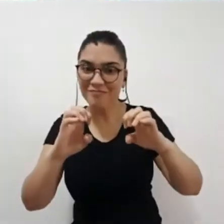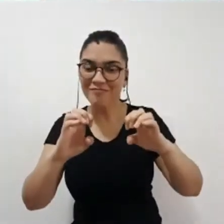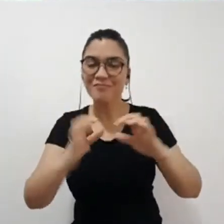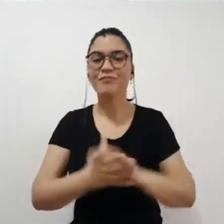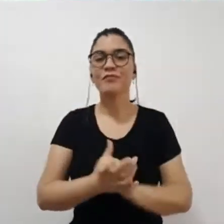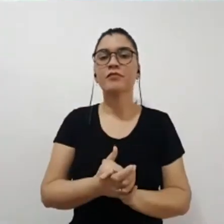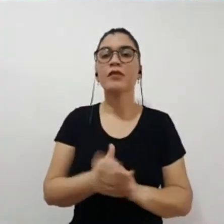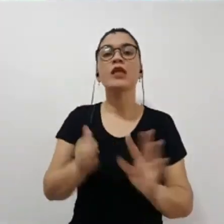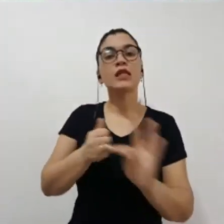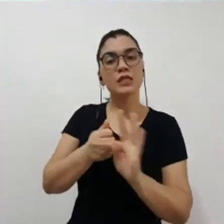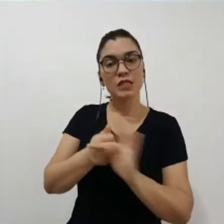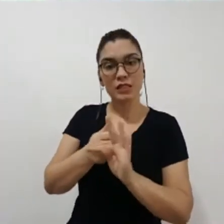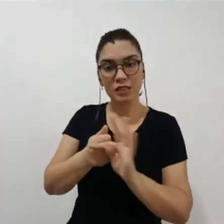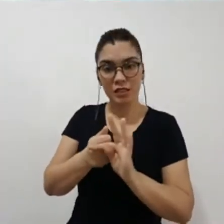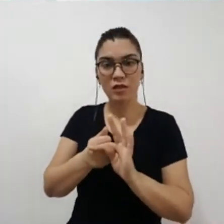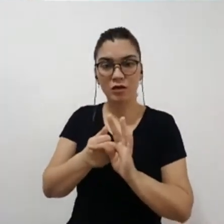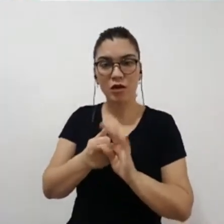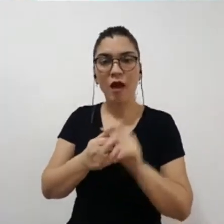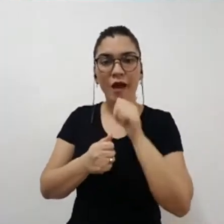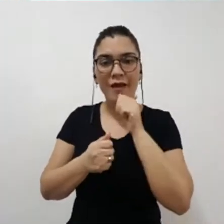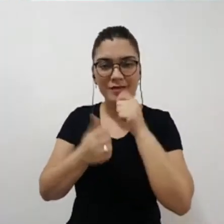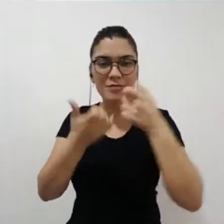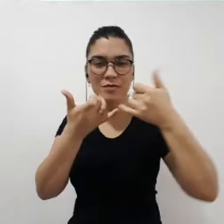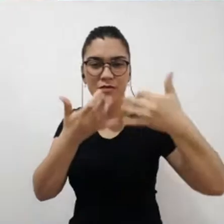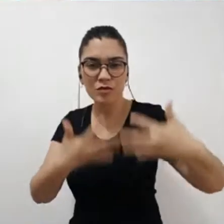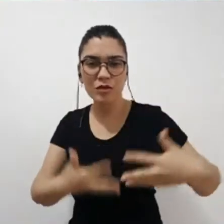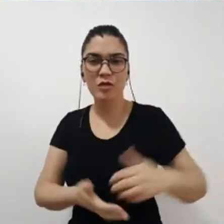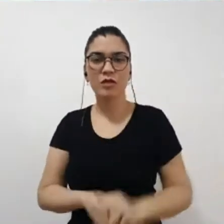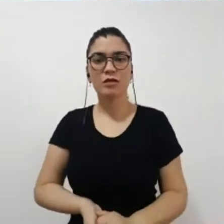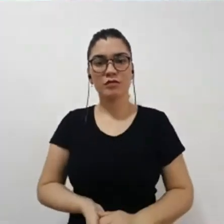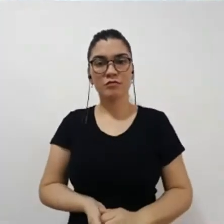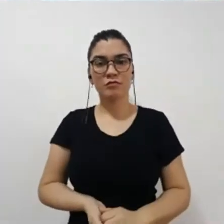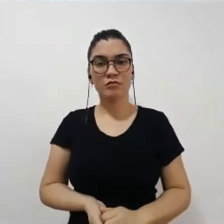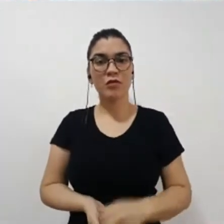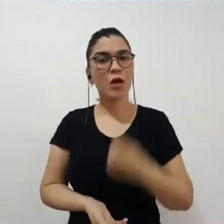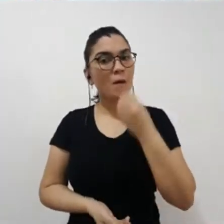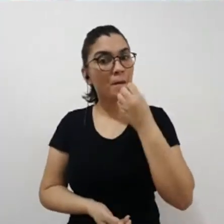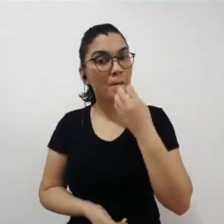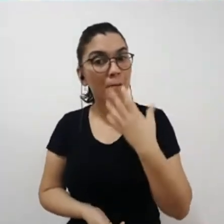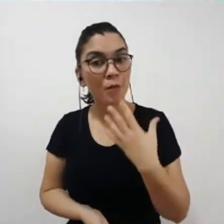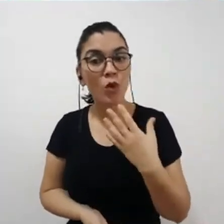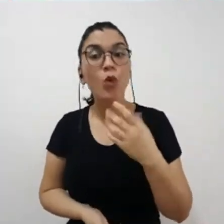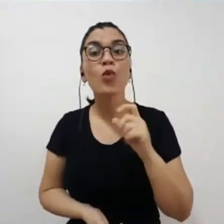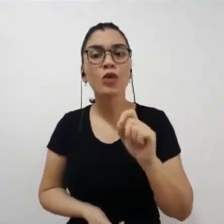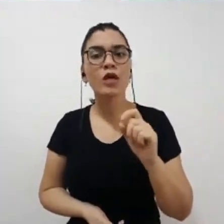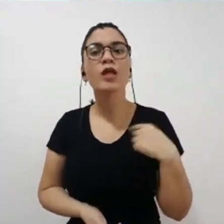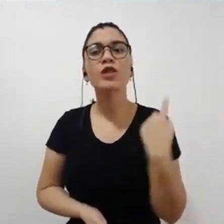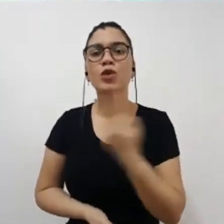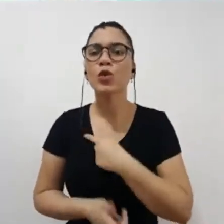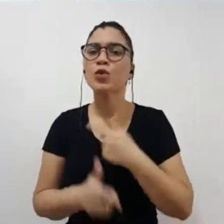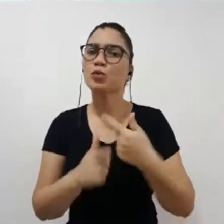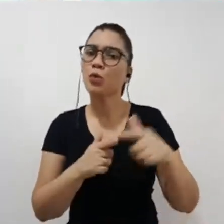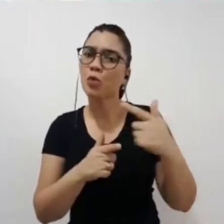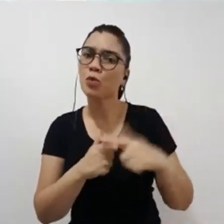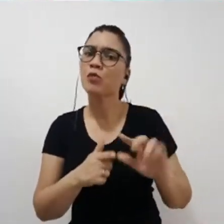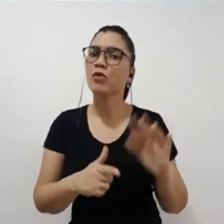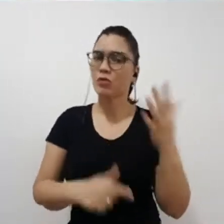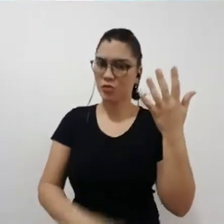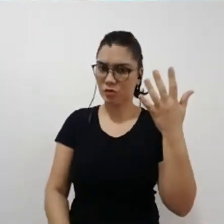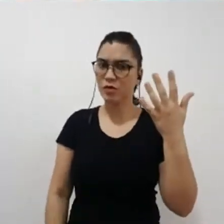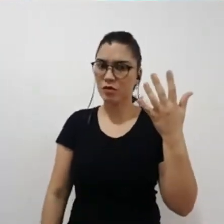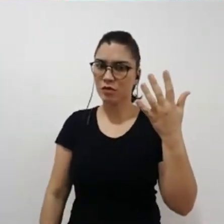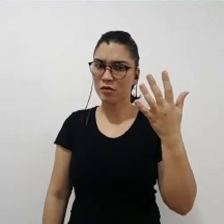assim: bem-aventurado o homem que sofre a tentação, que sofre a provação. Porque quando